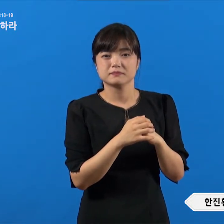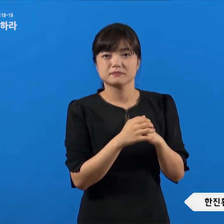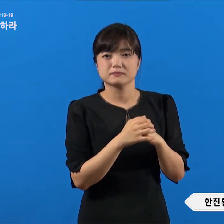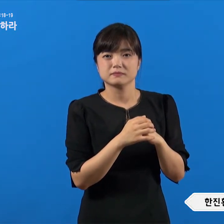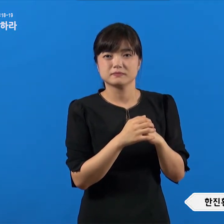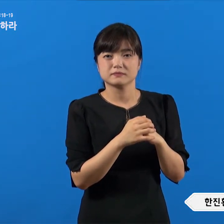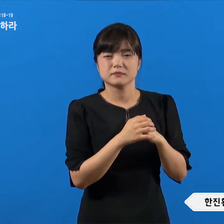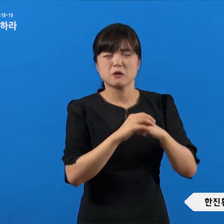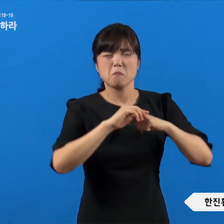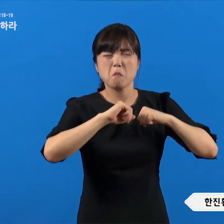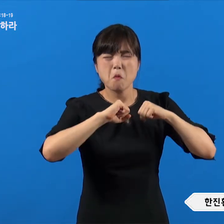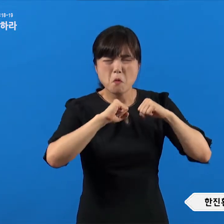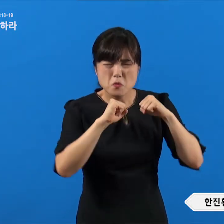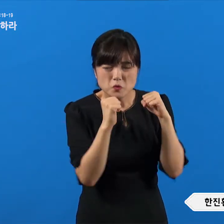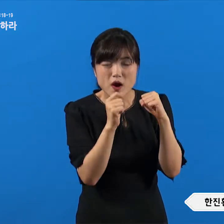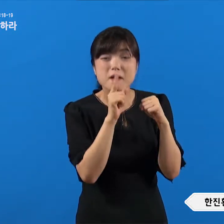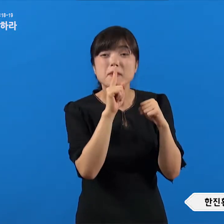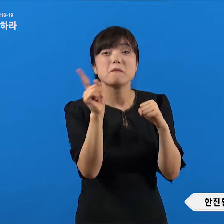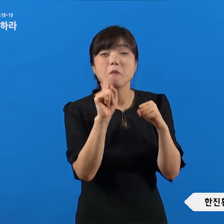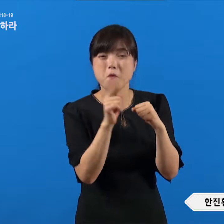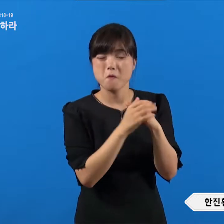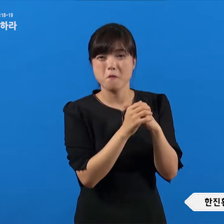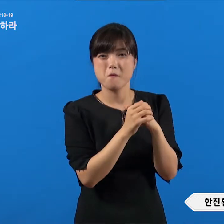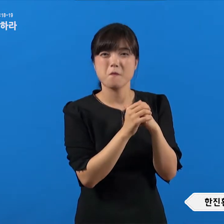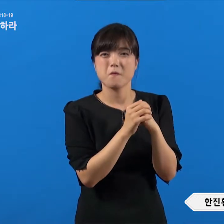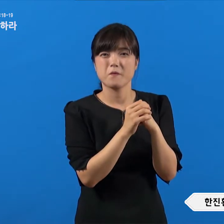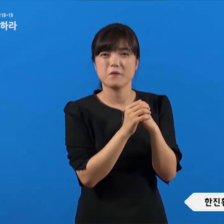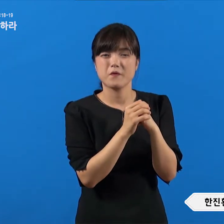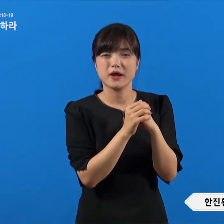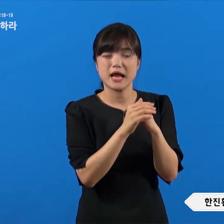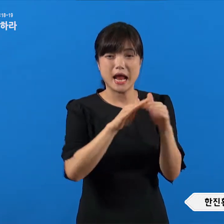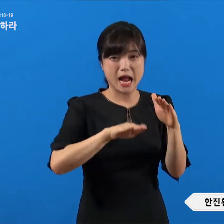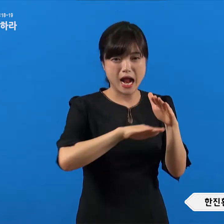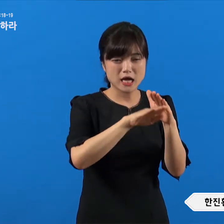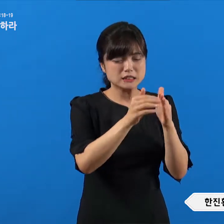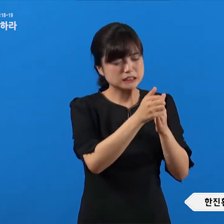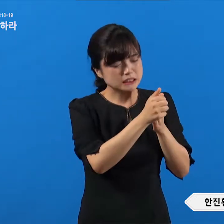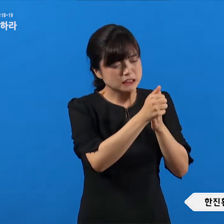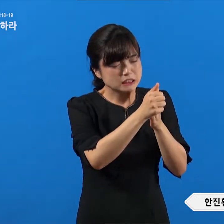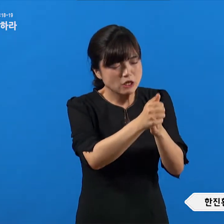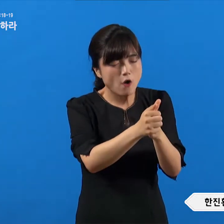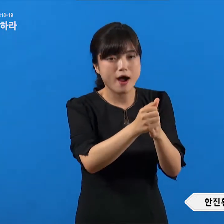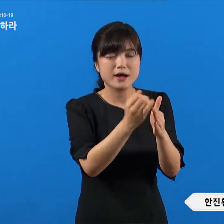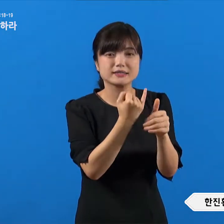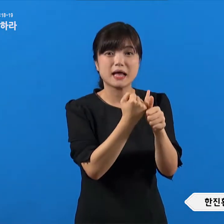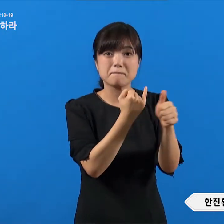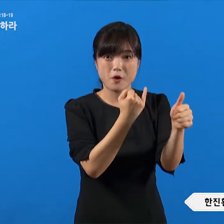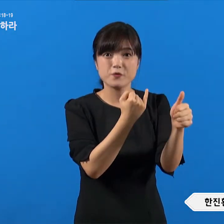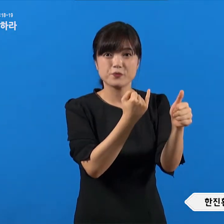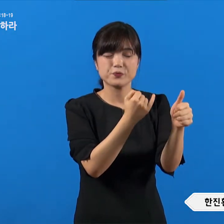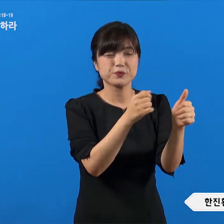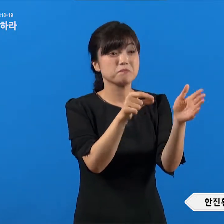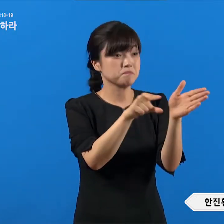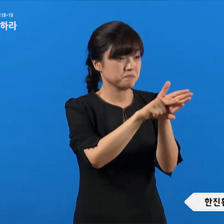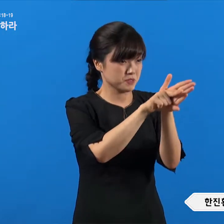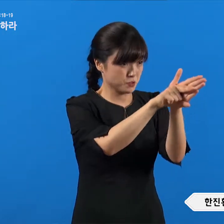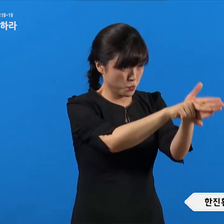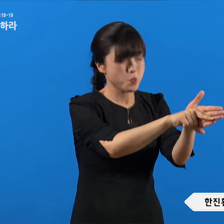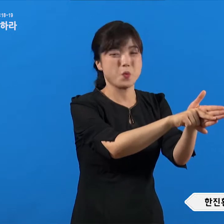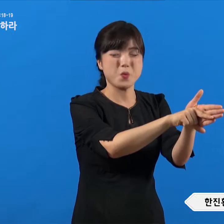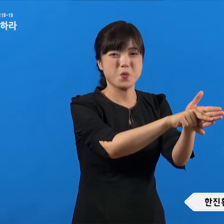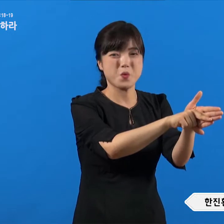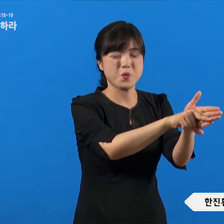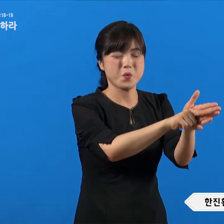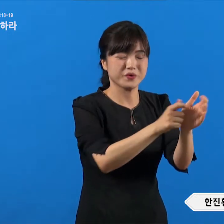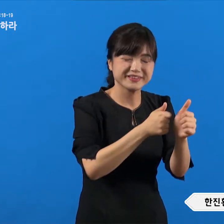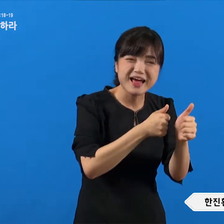그러니까 이 복종하라 하는 말은 가정을 이끌어가는 남편을 믿고